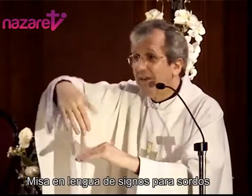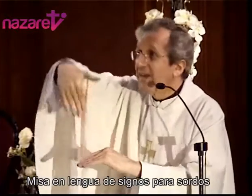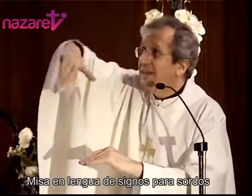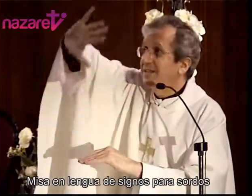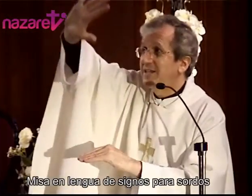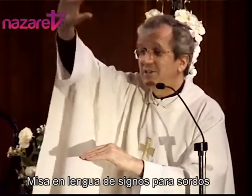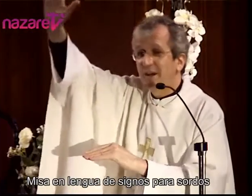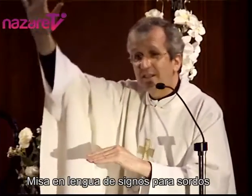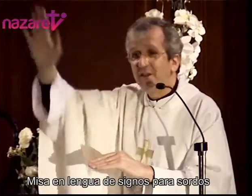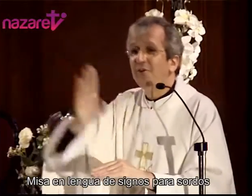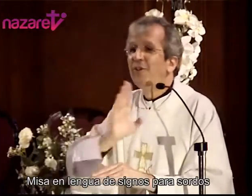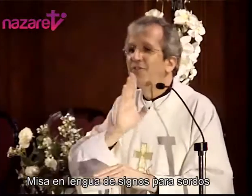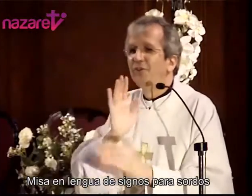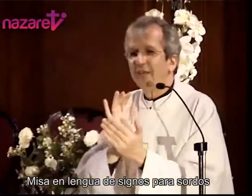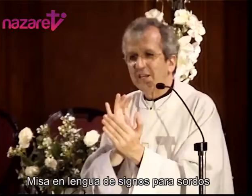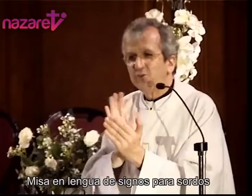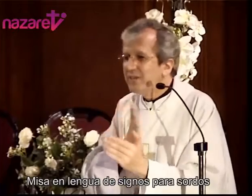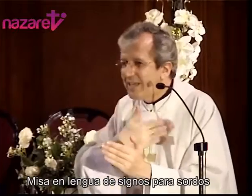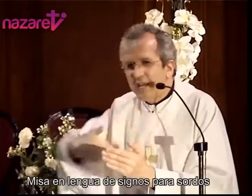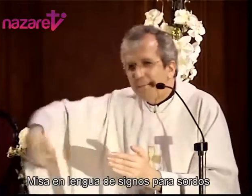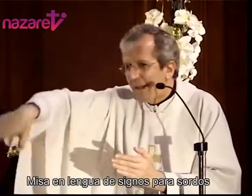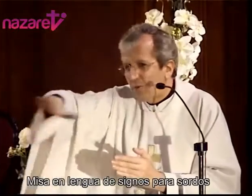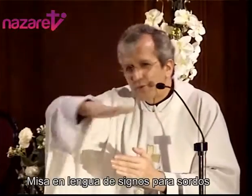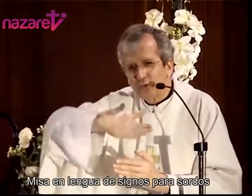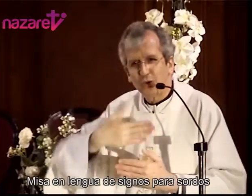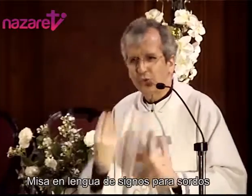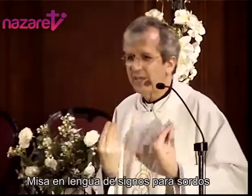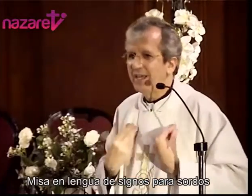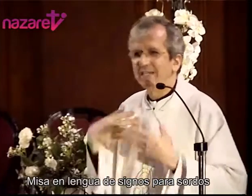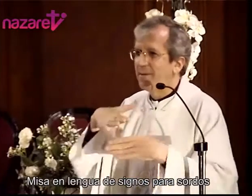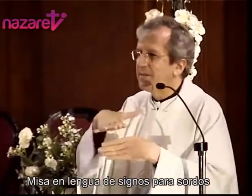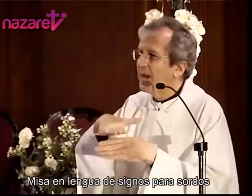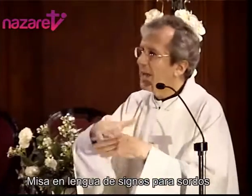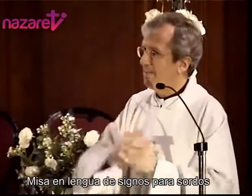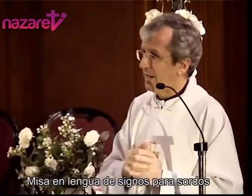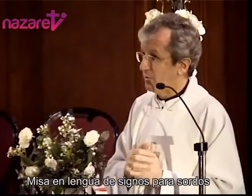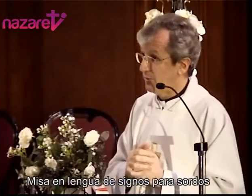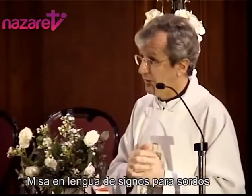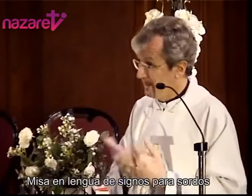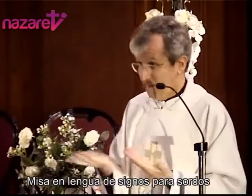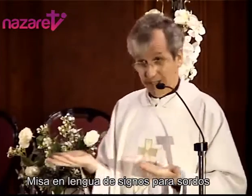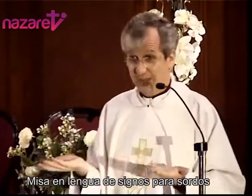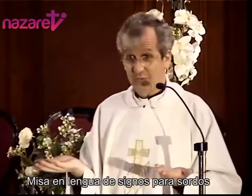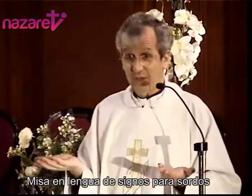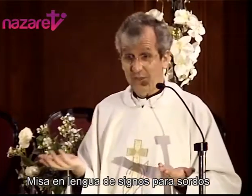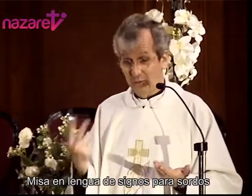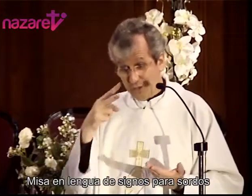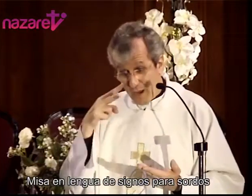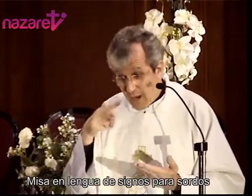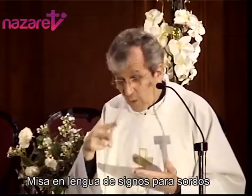de ascensión al cielo, donde Jesús quiere para todos nosotros esa vida en plenitud. Si eso lo hacemos, en lugar de